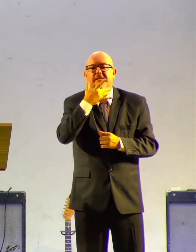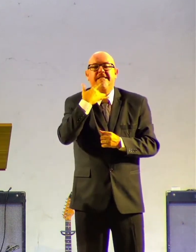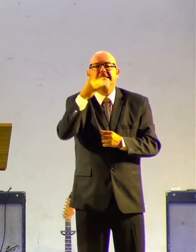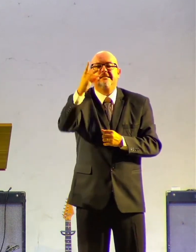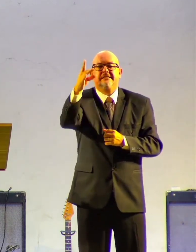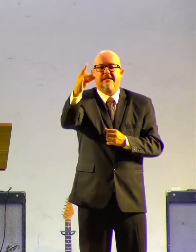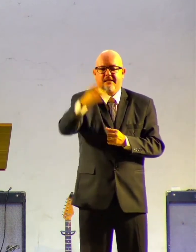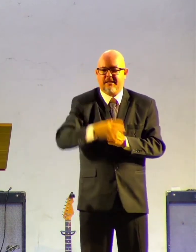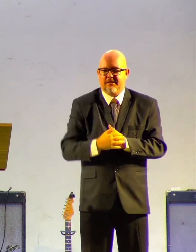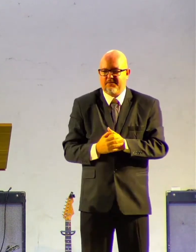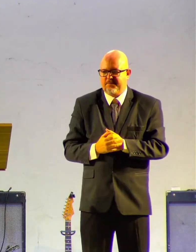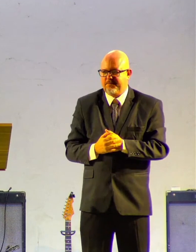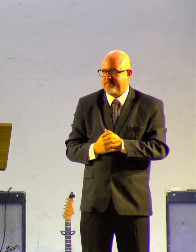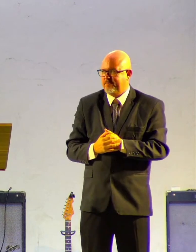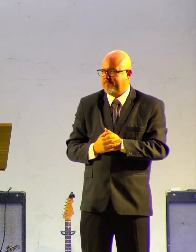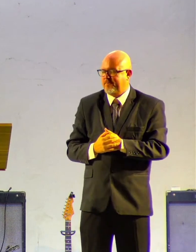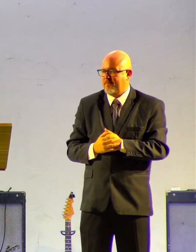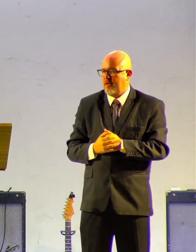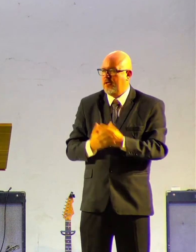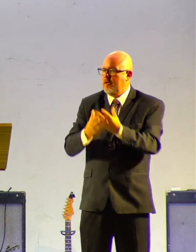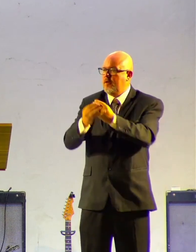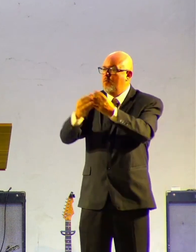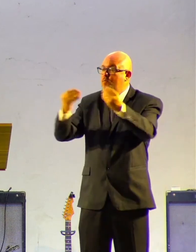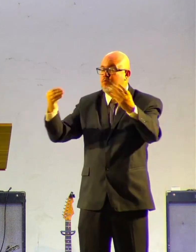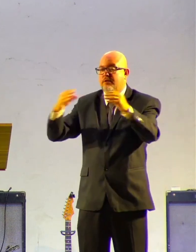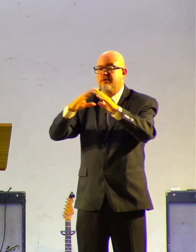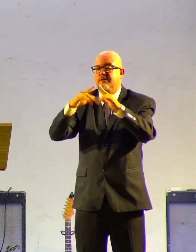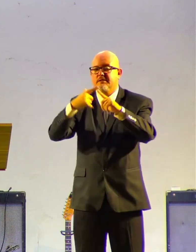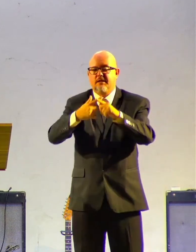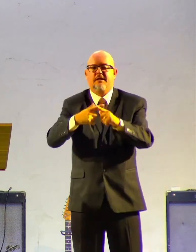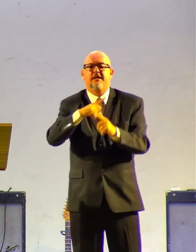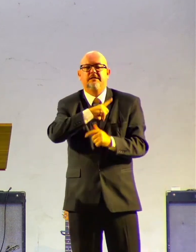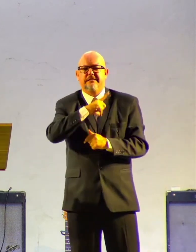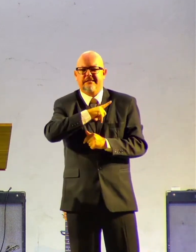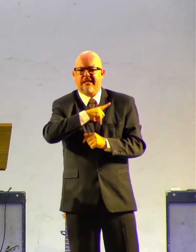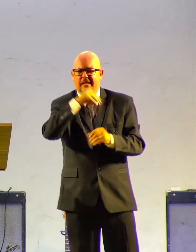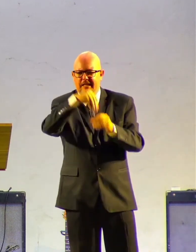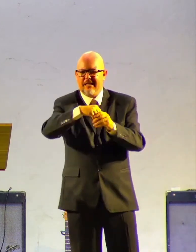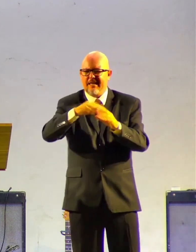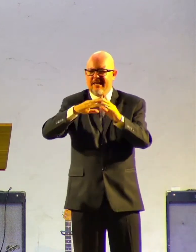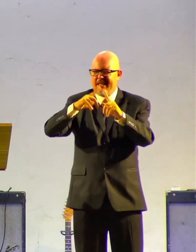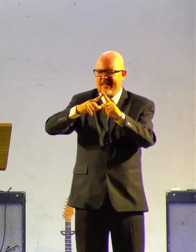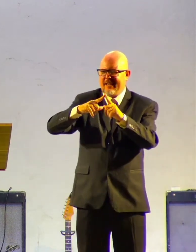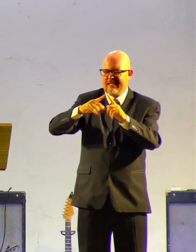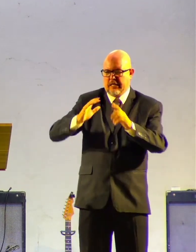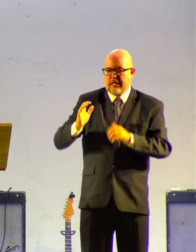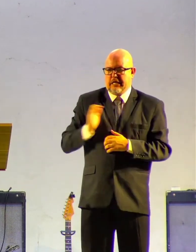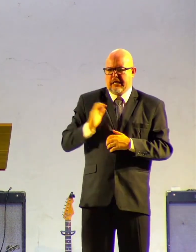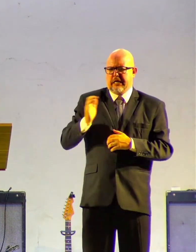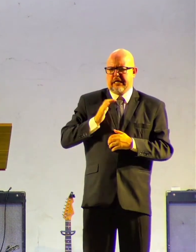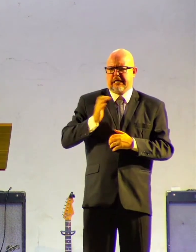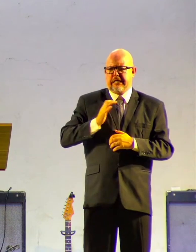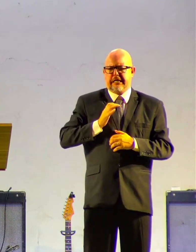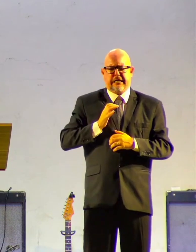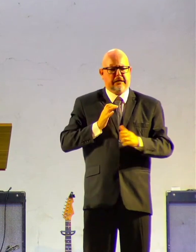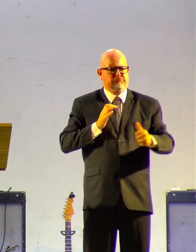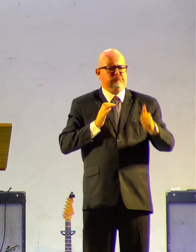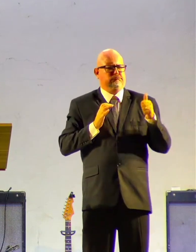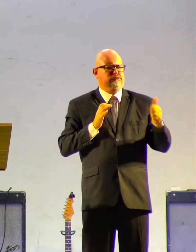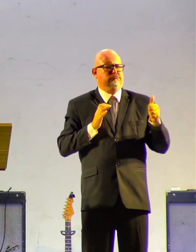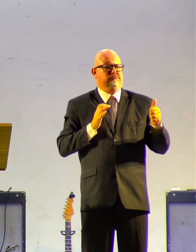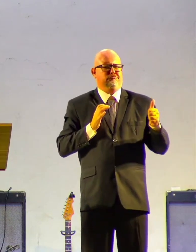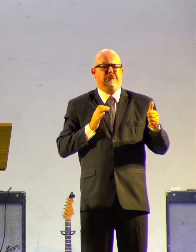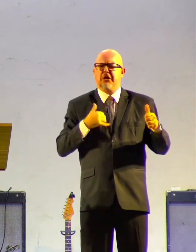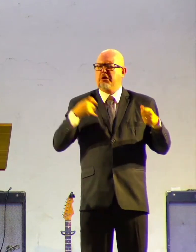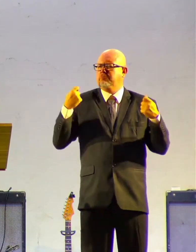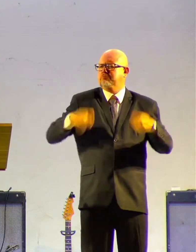sedento. Muitas igrejas hoje estão com a síndrome de Laodiceia: estou rica, abastada, e